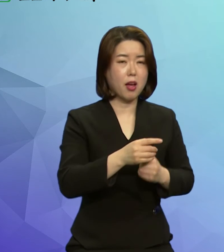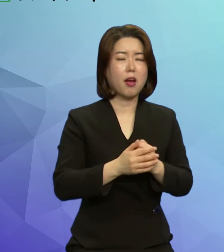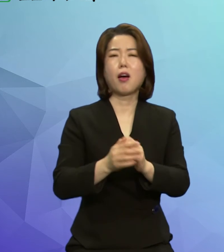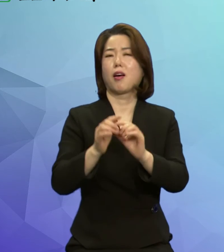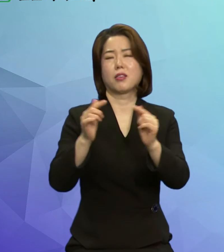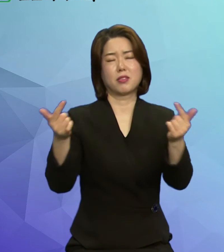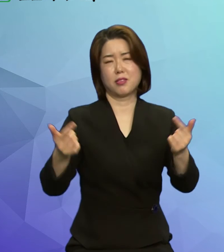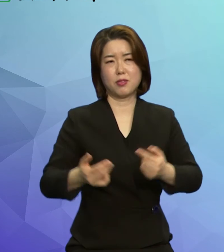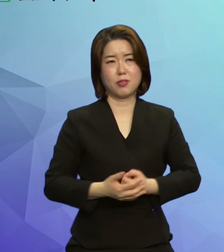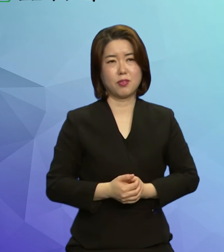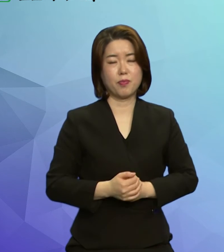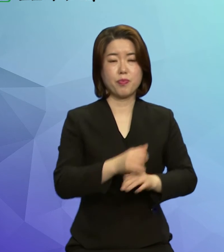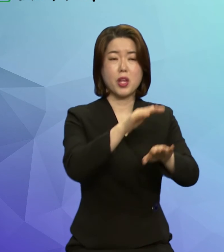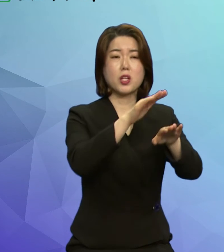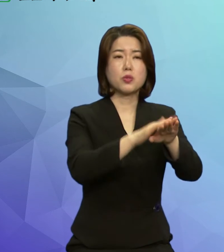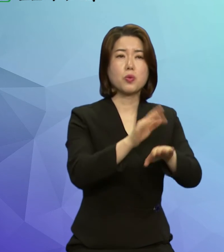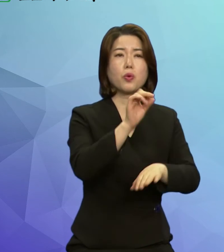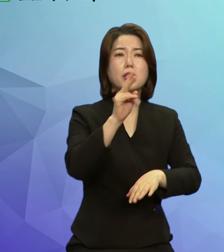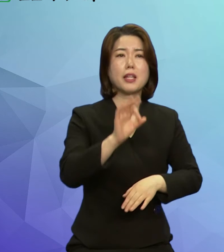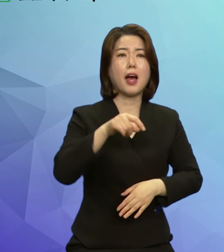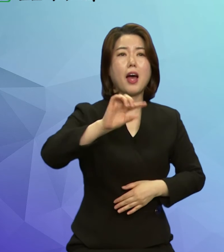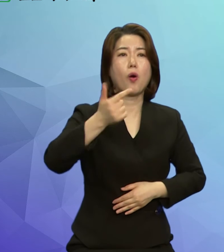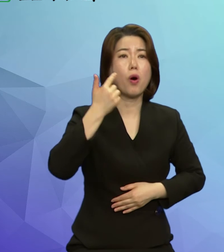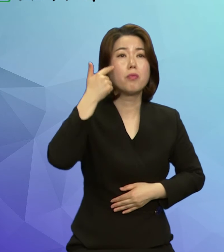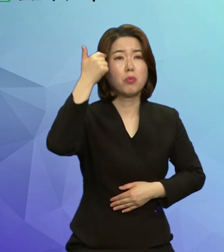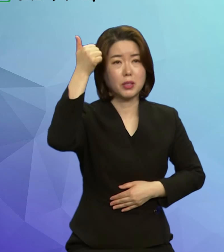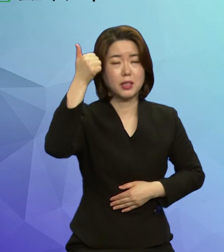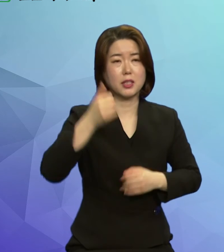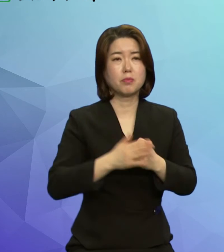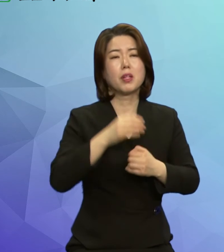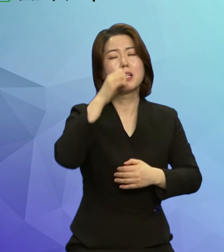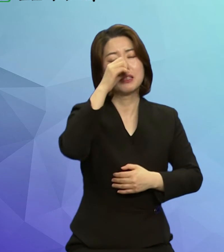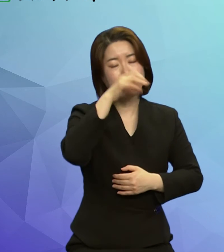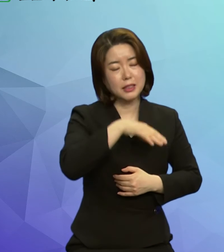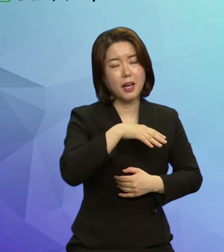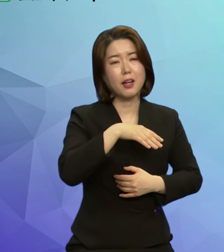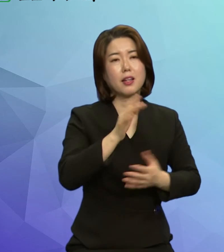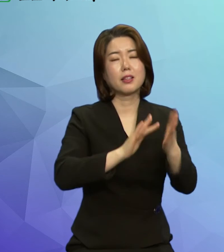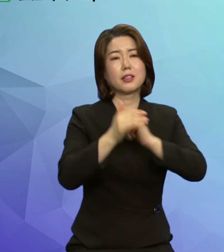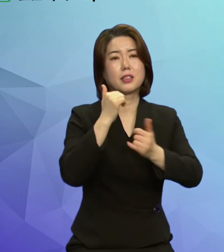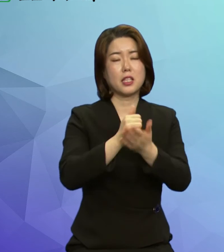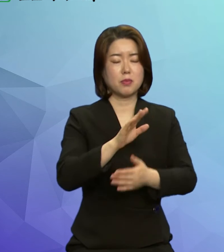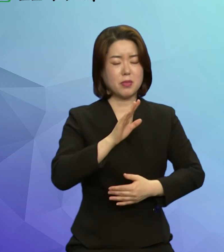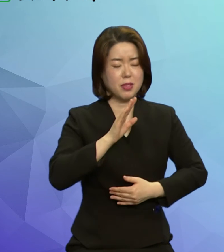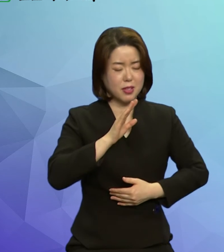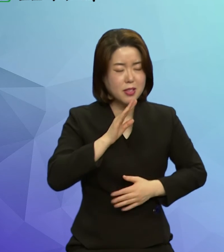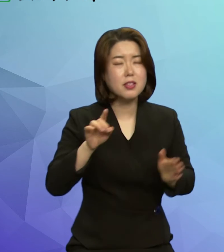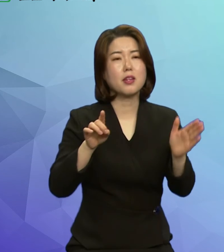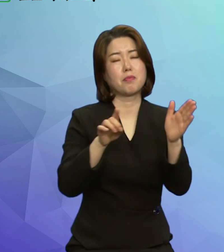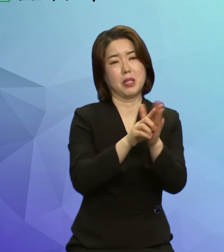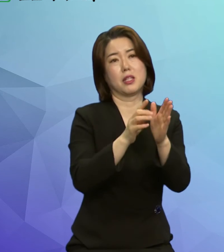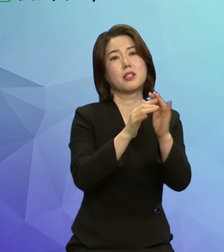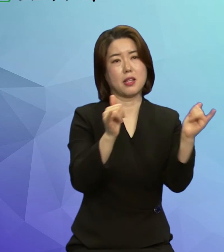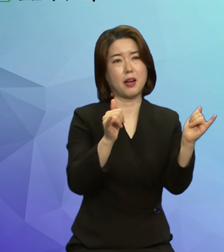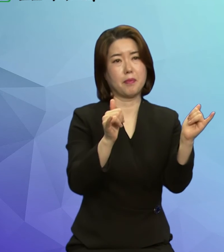아닙니다. 손양원 목사님은 그저 단순히 예수님을 진짜 믿는 분이었다는